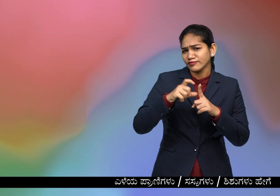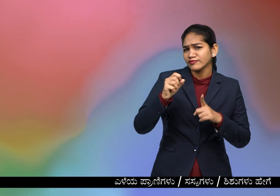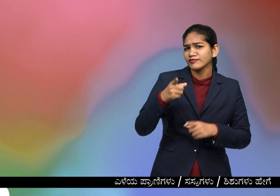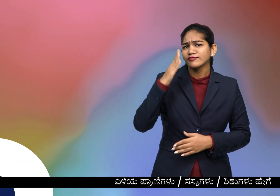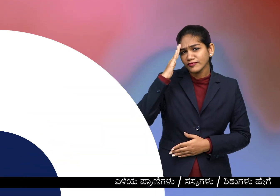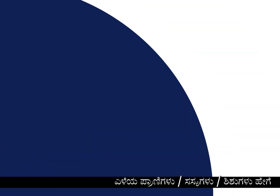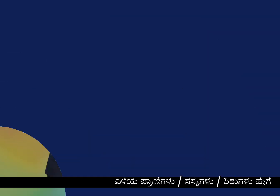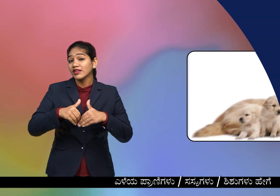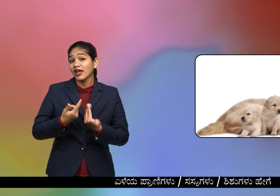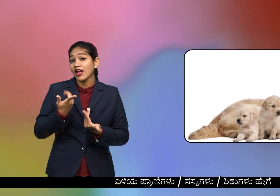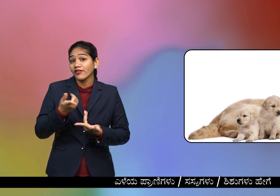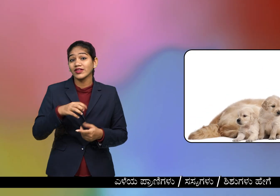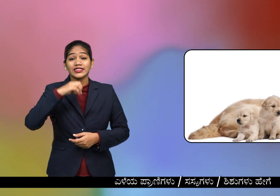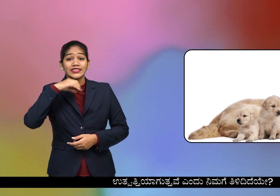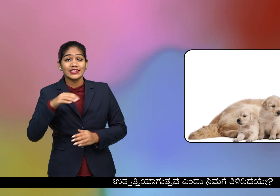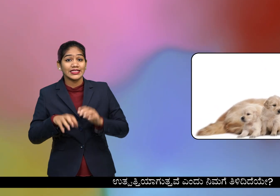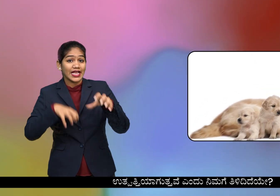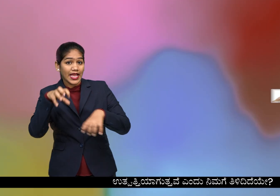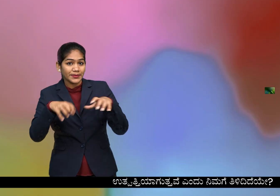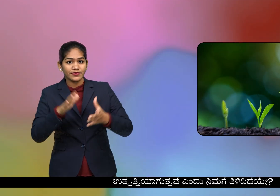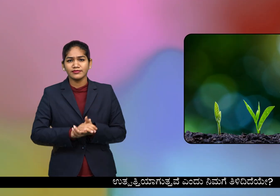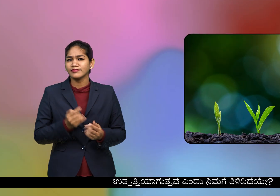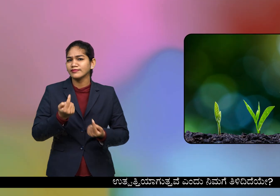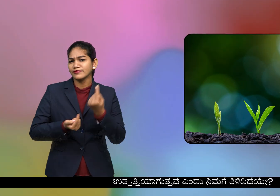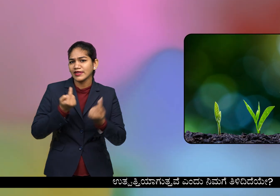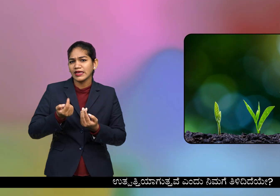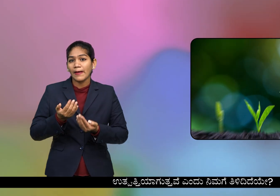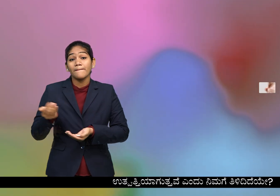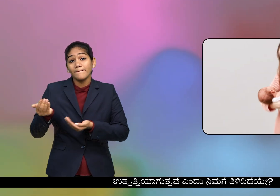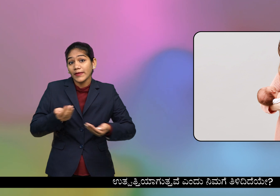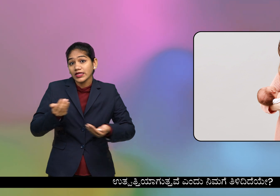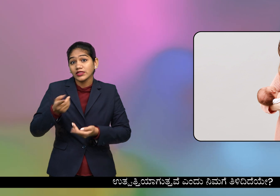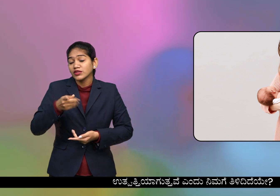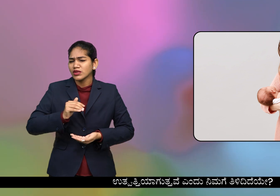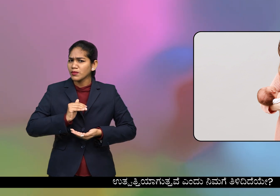ಪ್ರಾಣಿಗಳು, ಸಸ್ಯಗಳು, ಶಿಶುಗಳು ಹೇಗೆ ಉತ್ಪತ್ತಿಯಾಗುತ್ತವೆ ಎಂದು ನಿಮಗೆ ತಿಳಿದಿದೆಯೇ?